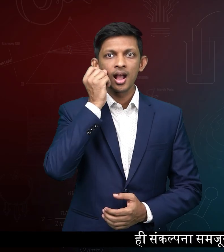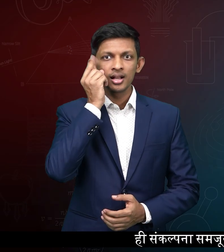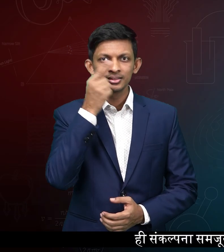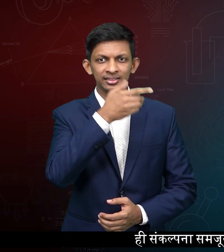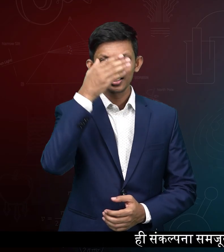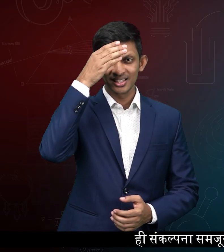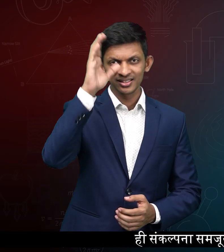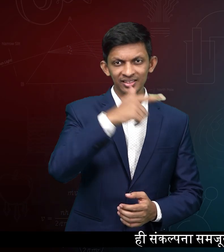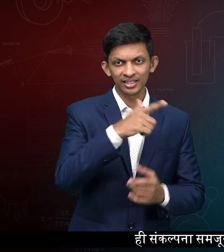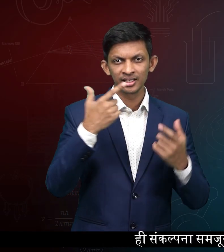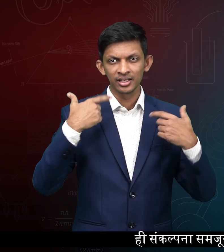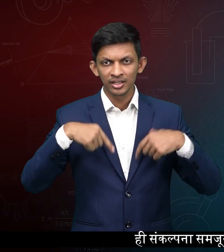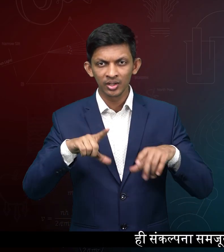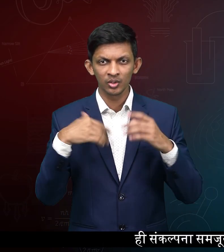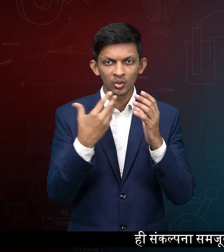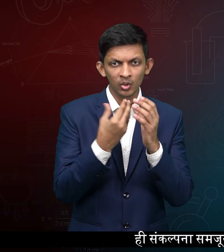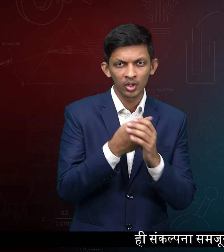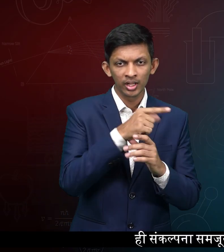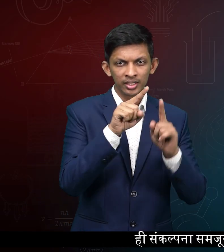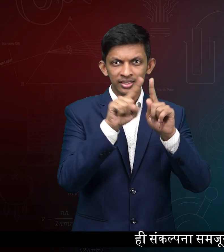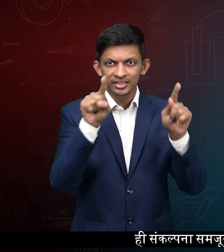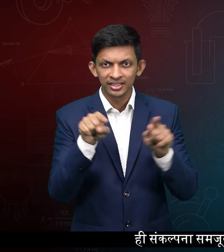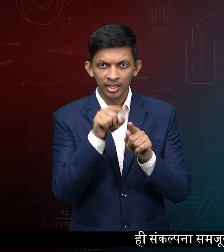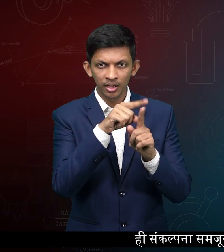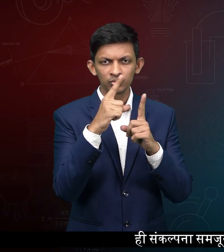ही संकल्पना समजून घेण्यासाठी आपण एक प्रयोग करूया.